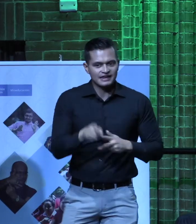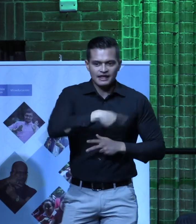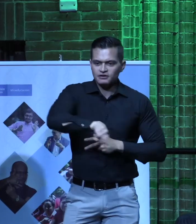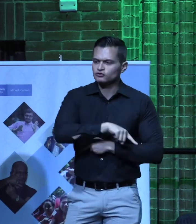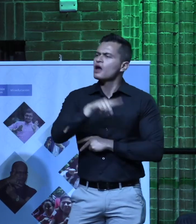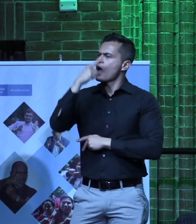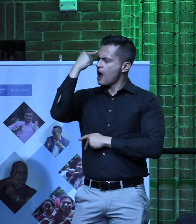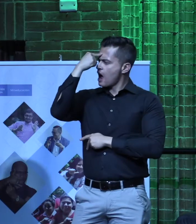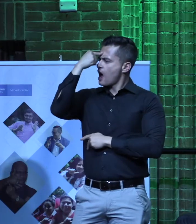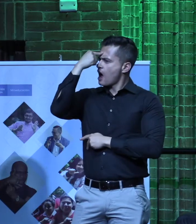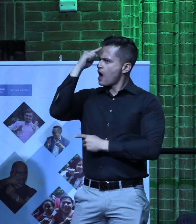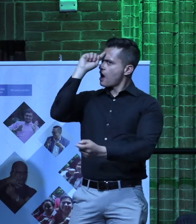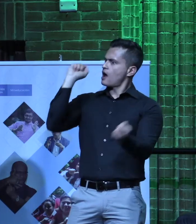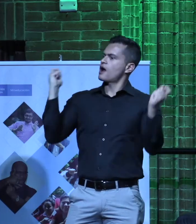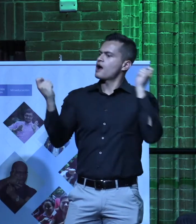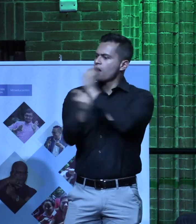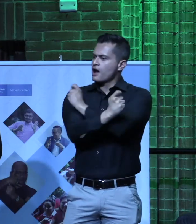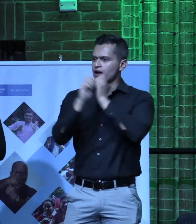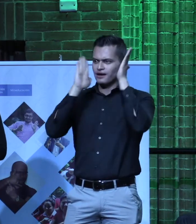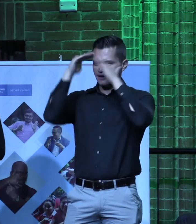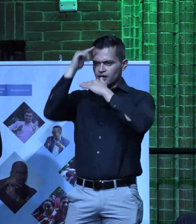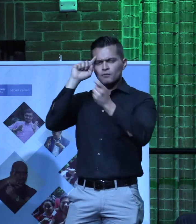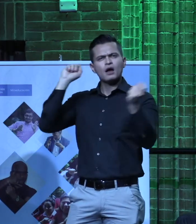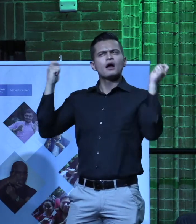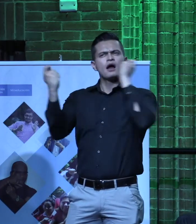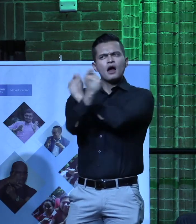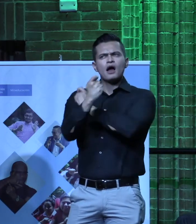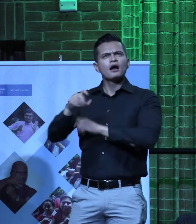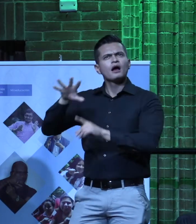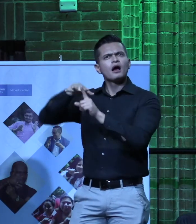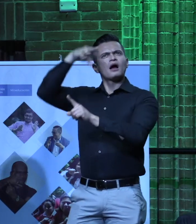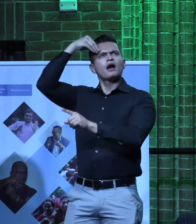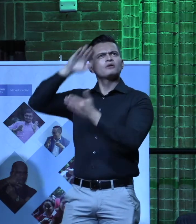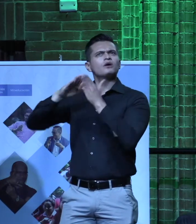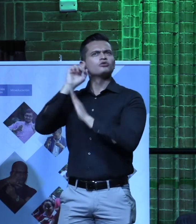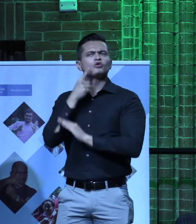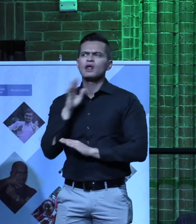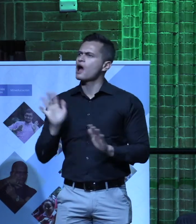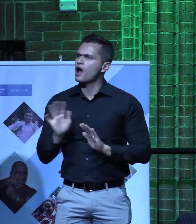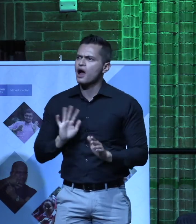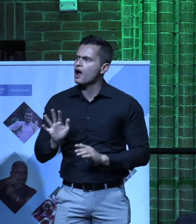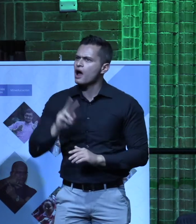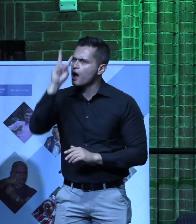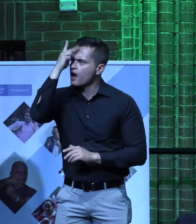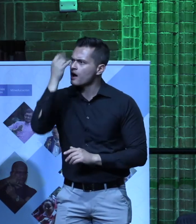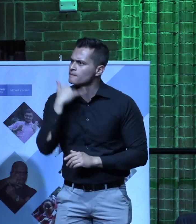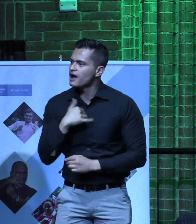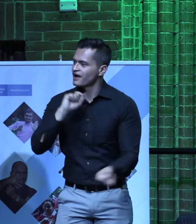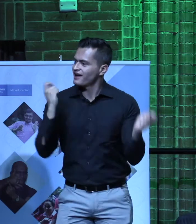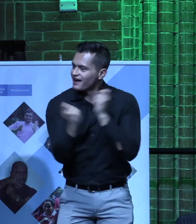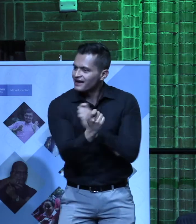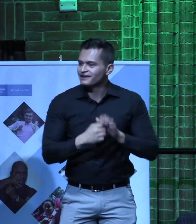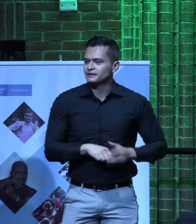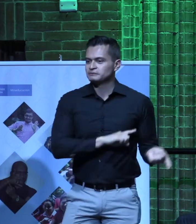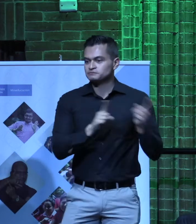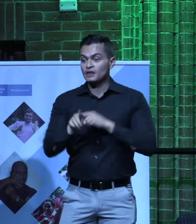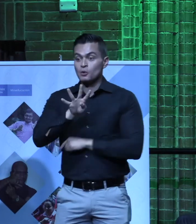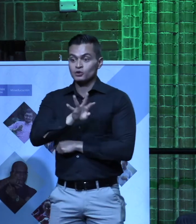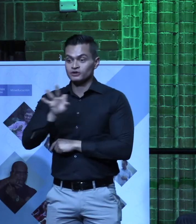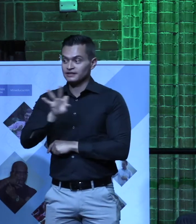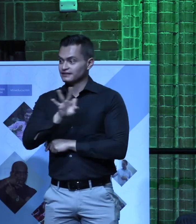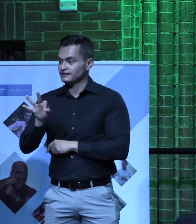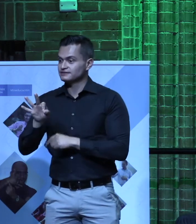paradigmas, para cambiar los imaginarios que tenían frente a la población sorda. Con 433 funcionarios fuimos un poquito más